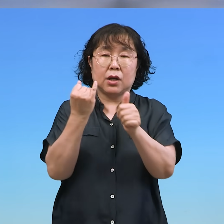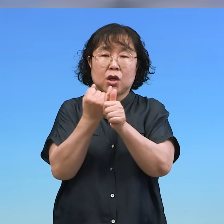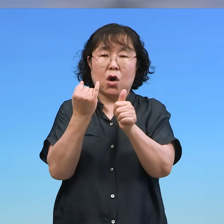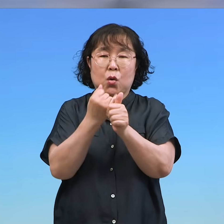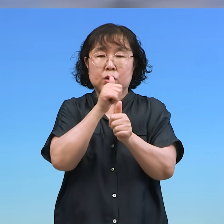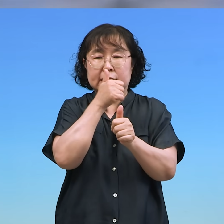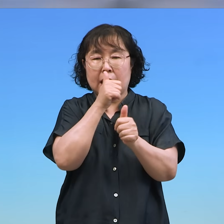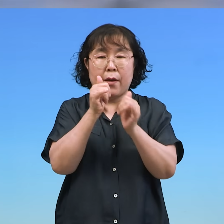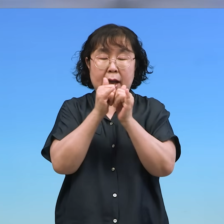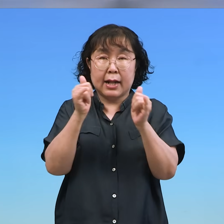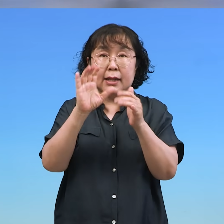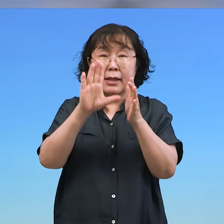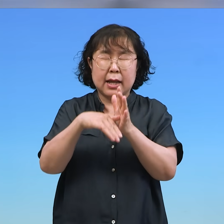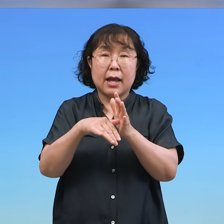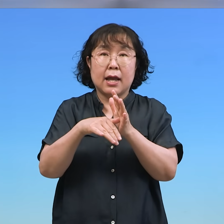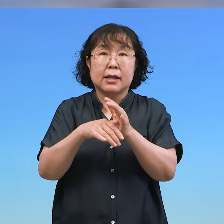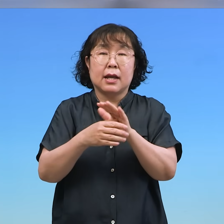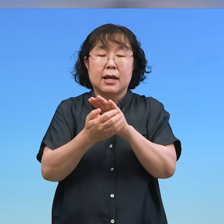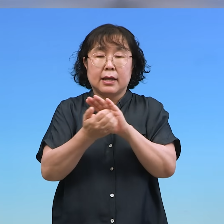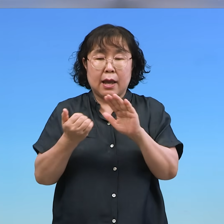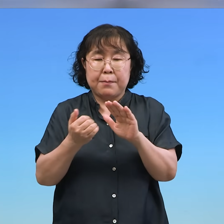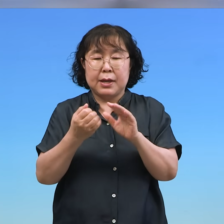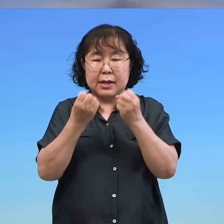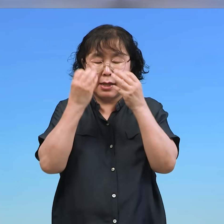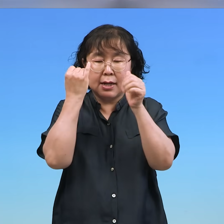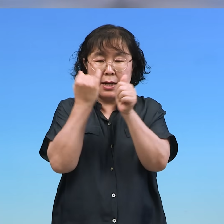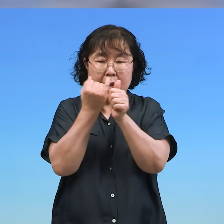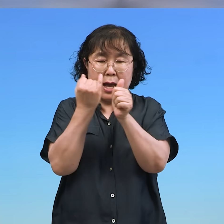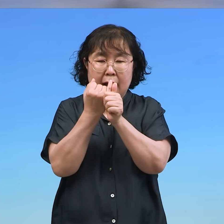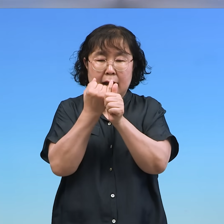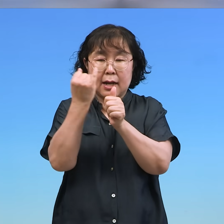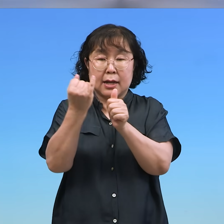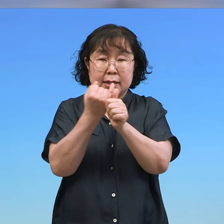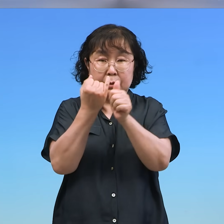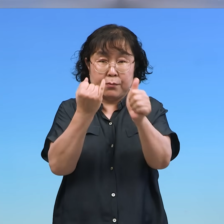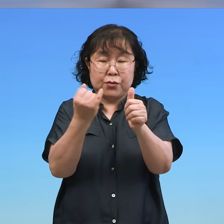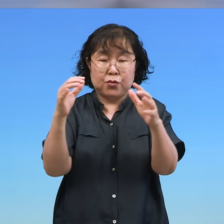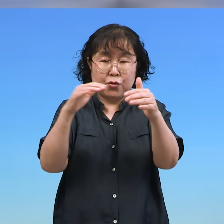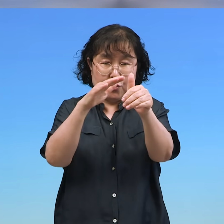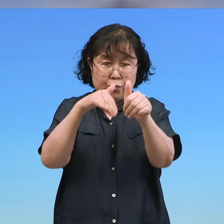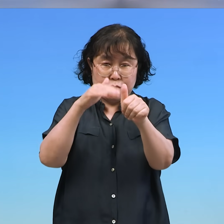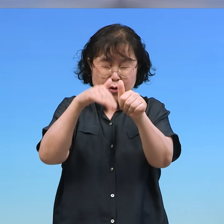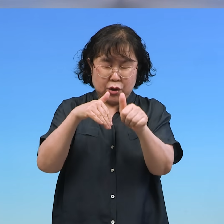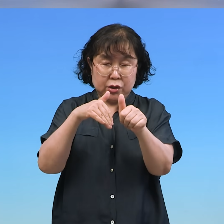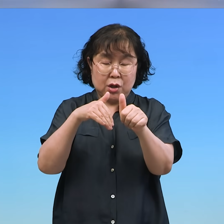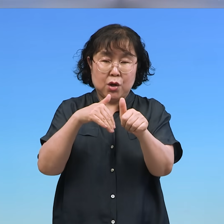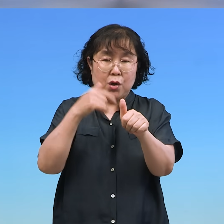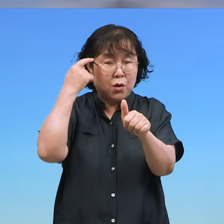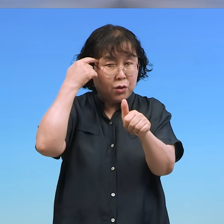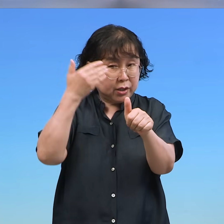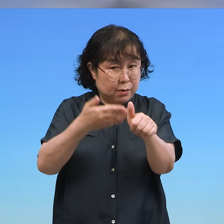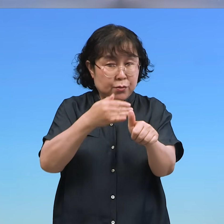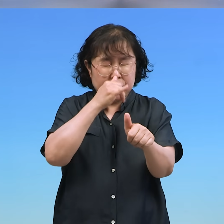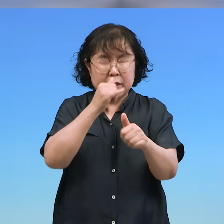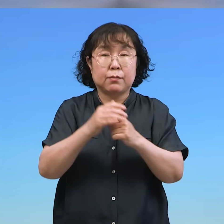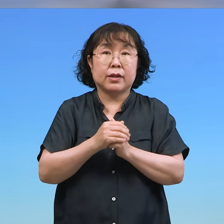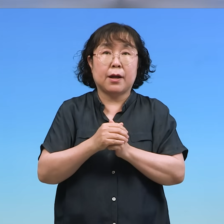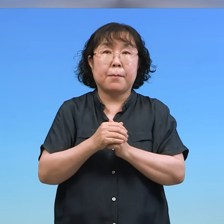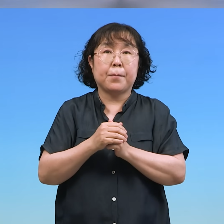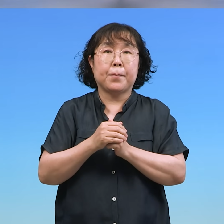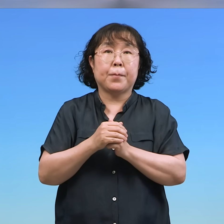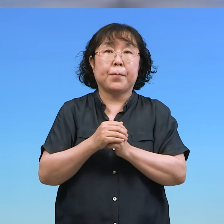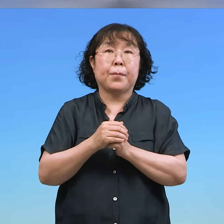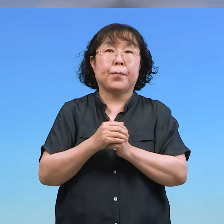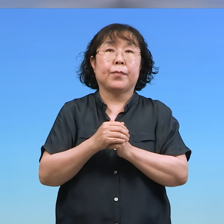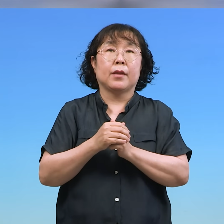결혼 주례하면서 제가 이제 예비 신랑 신부 불러서 이런저런 대화를 나누면 꼭 의도적으로 묻는 게 있습니다.